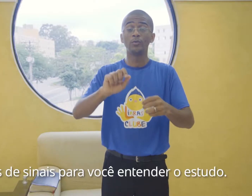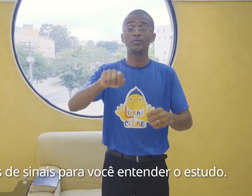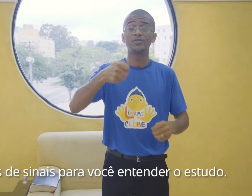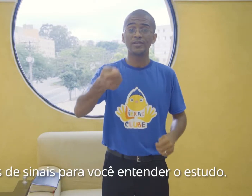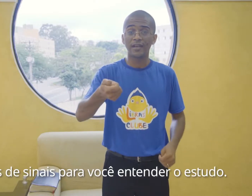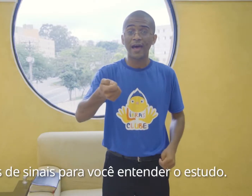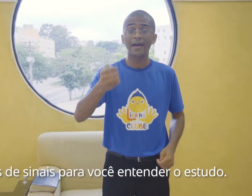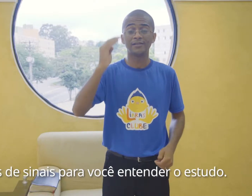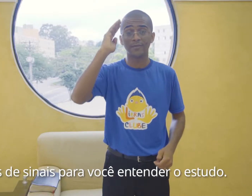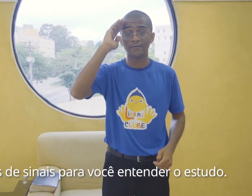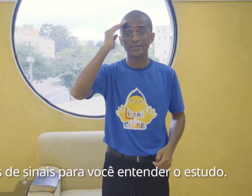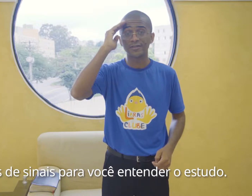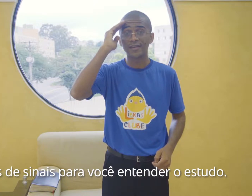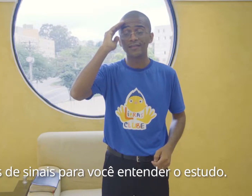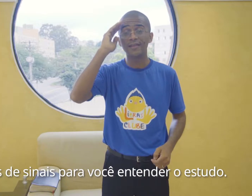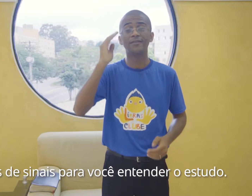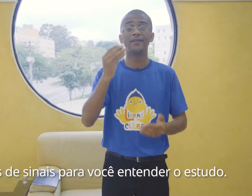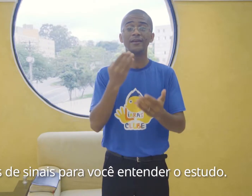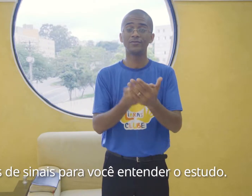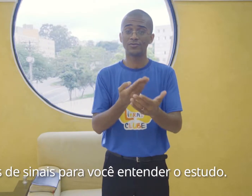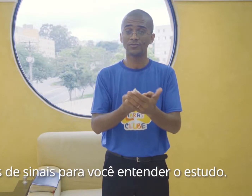Grupos de sinais para você entender o estudo.